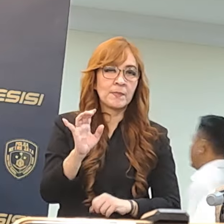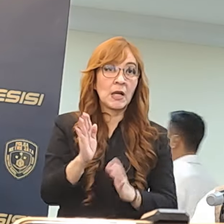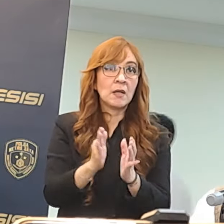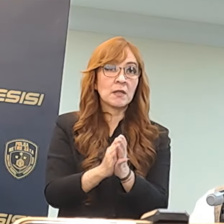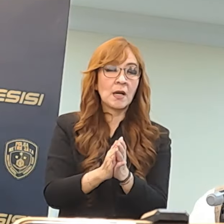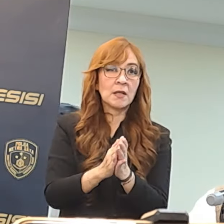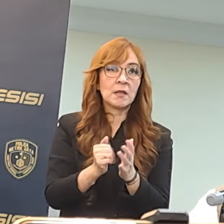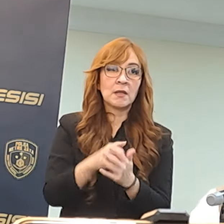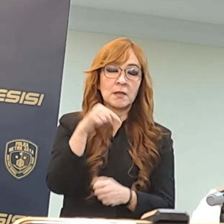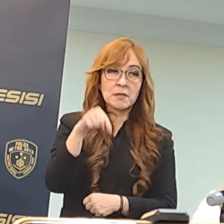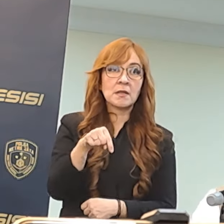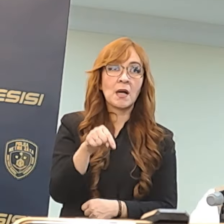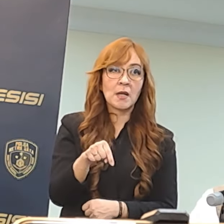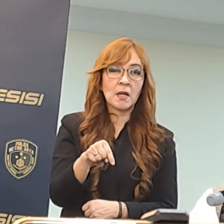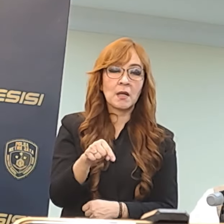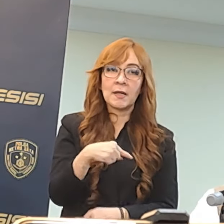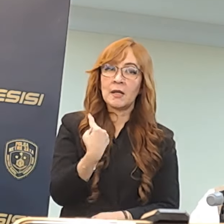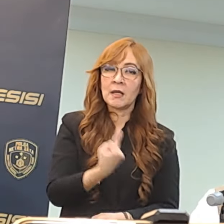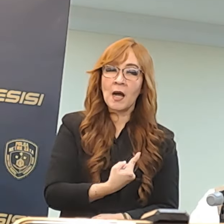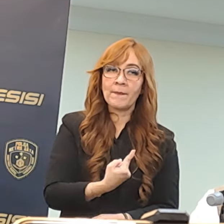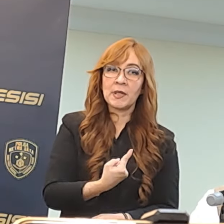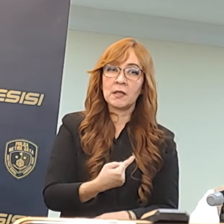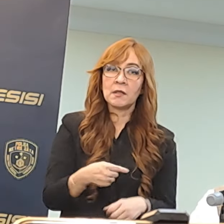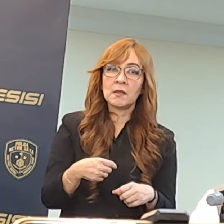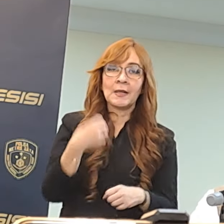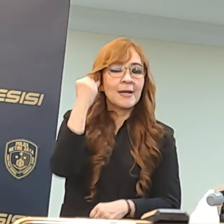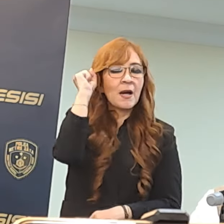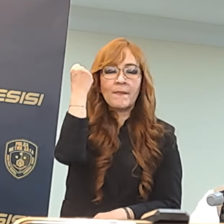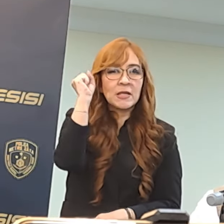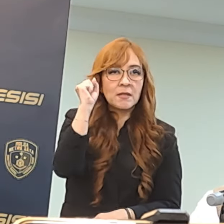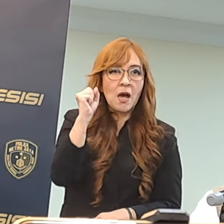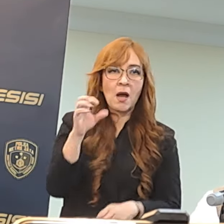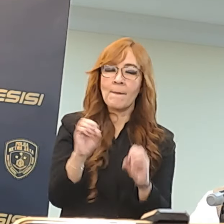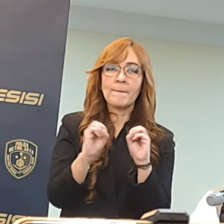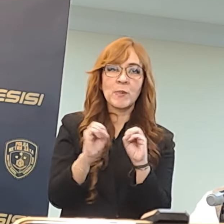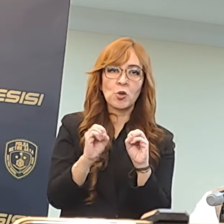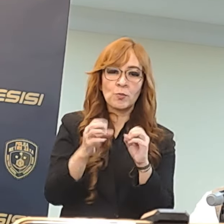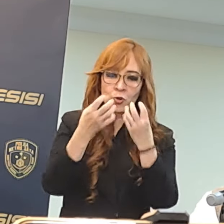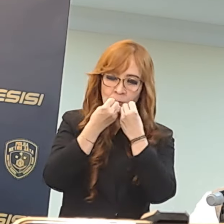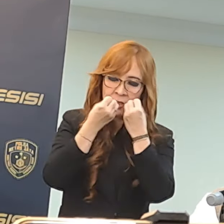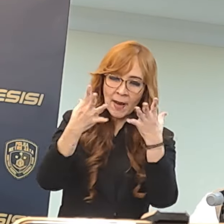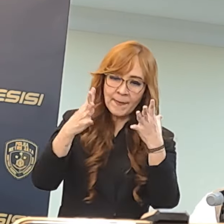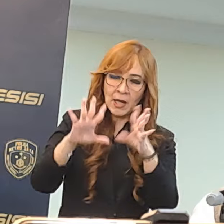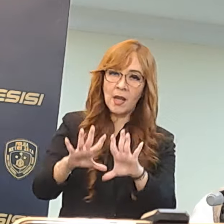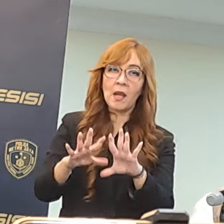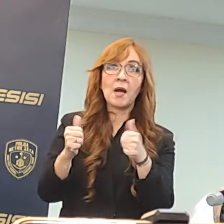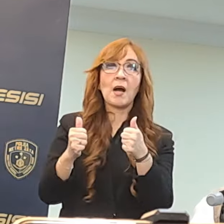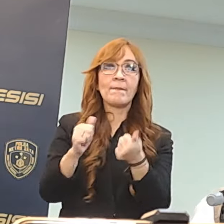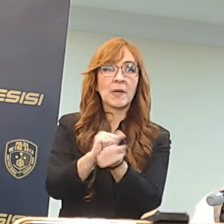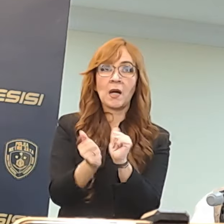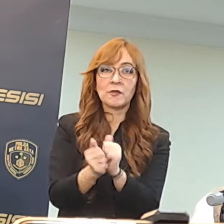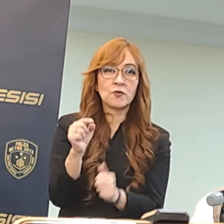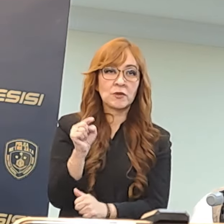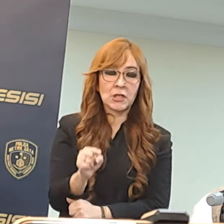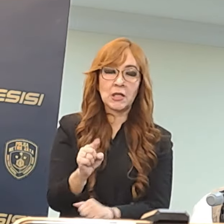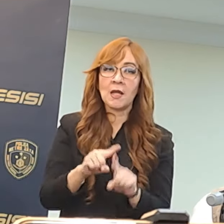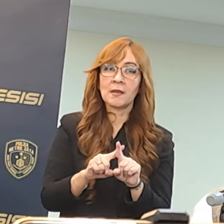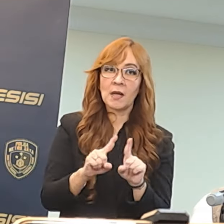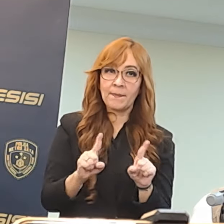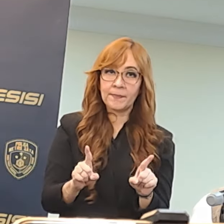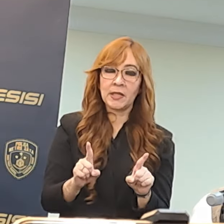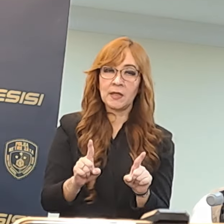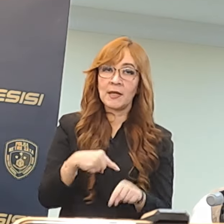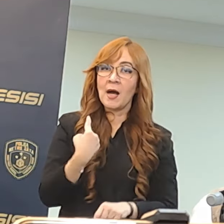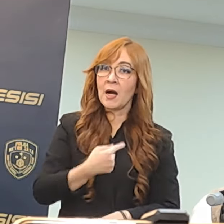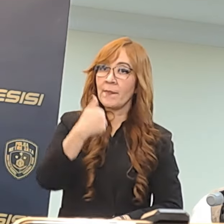Dan sehingga saat ini kami belum dapat menyampaikan suatu kesimpulan yang utuh, lengkap dan memadai mengenai kasus ini. Ya. Namun hal